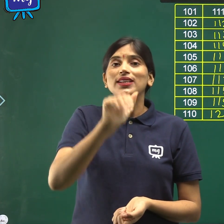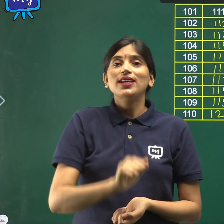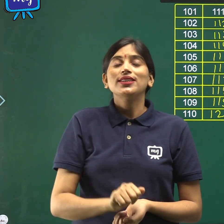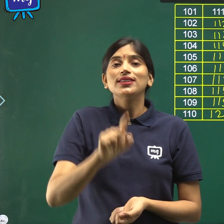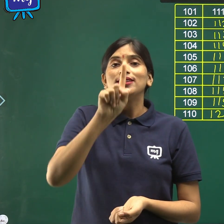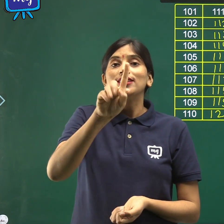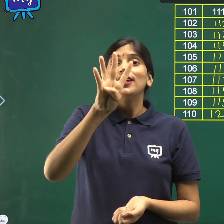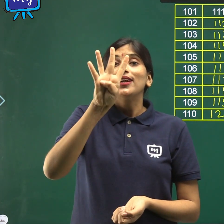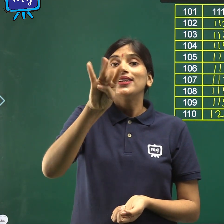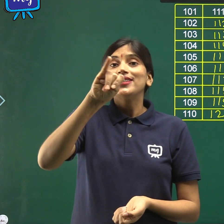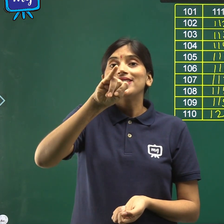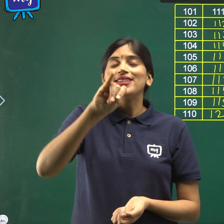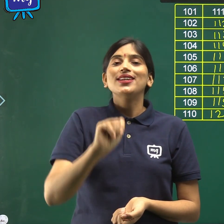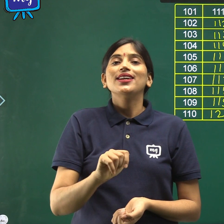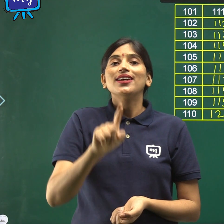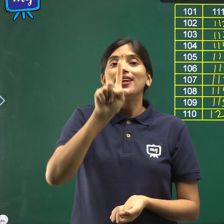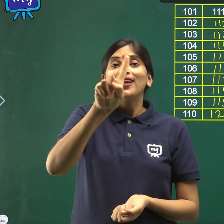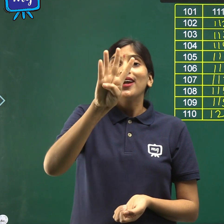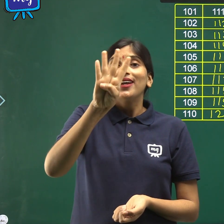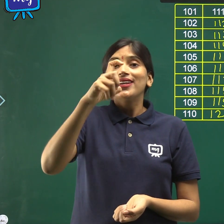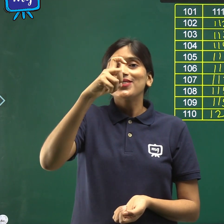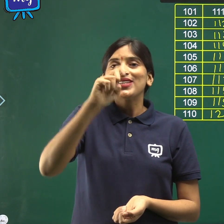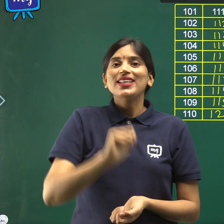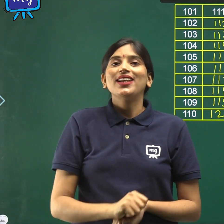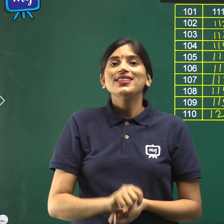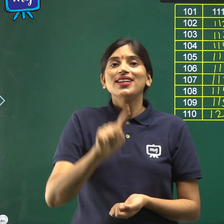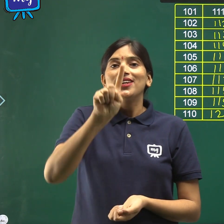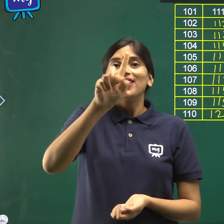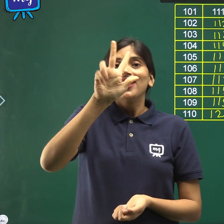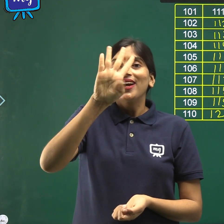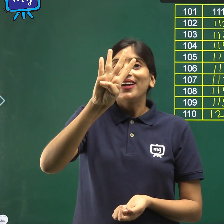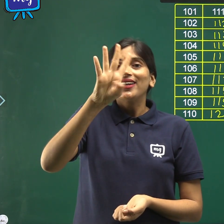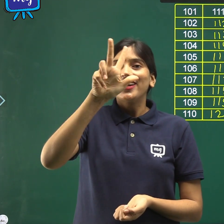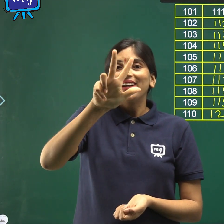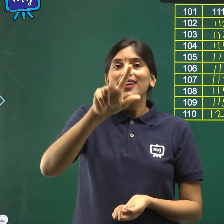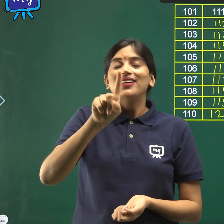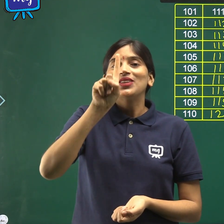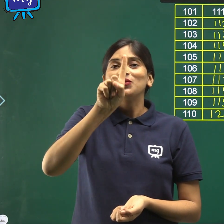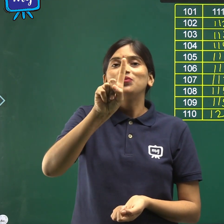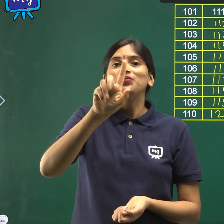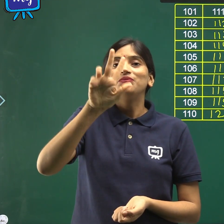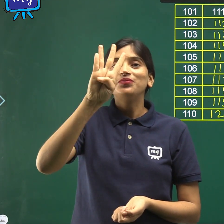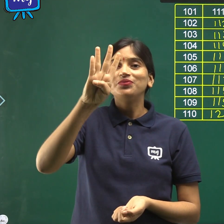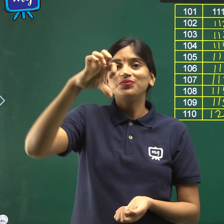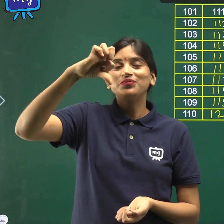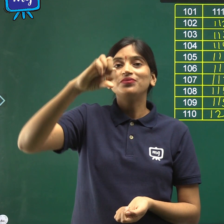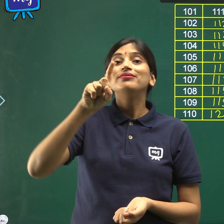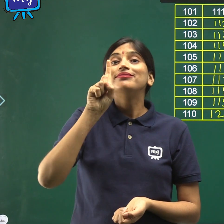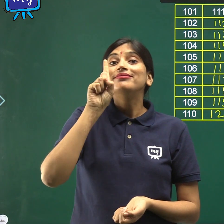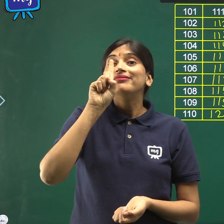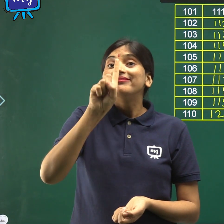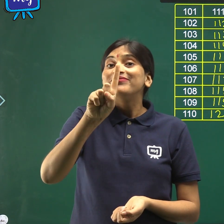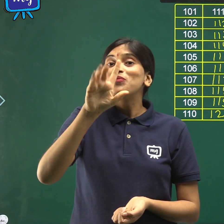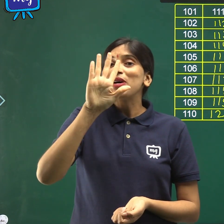145, 146, 147, 148, 149